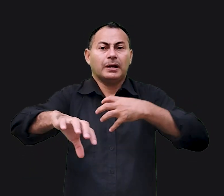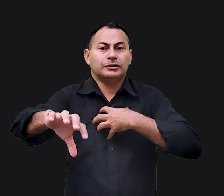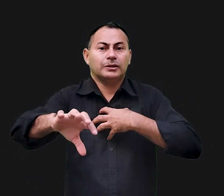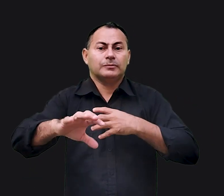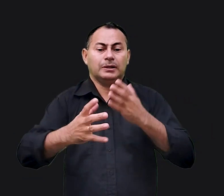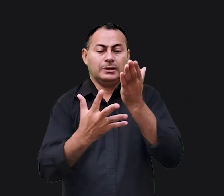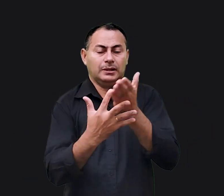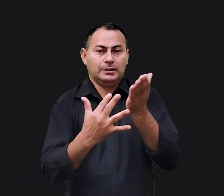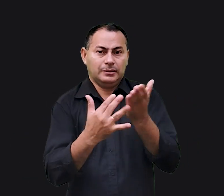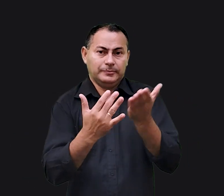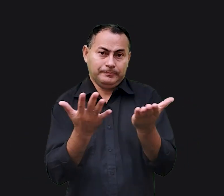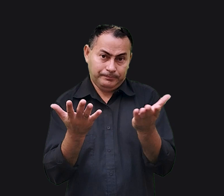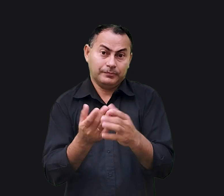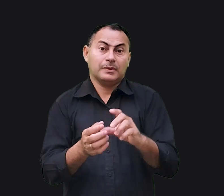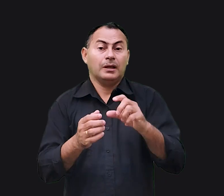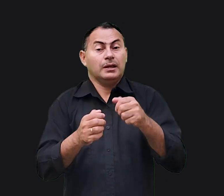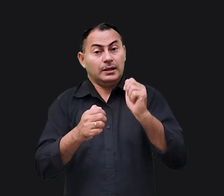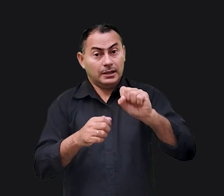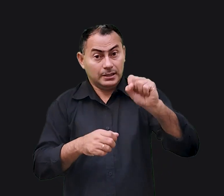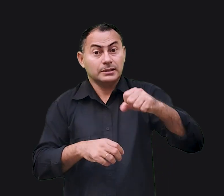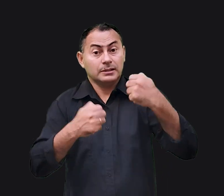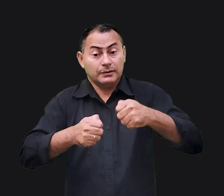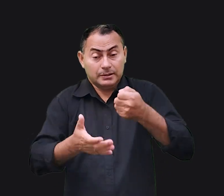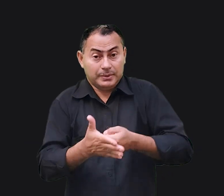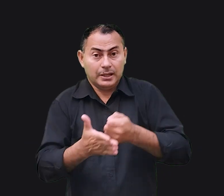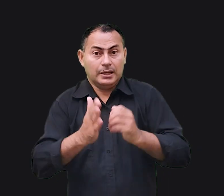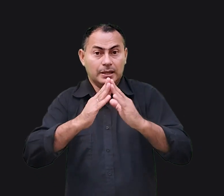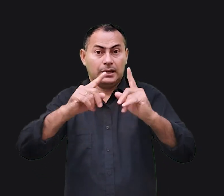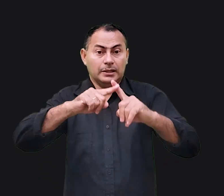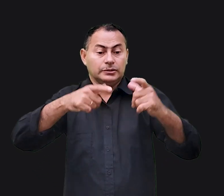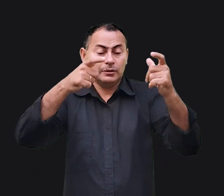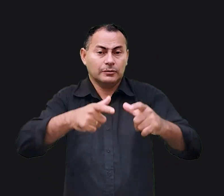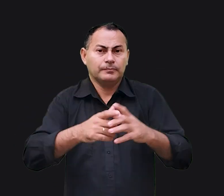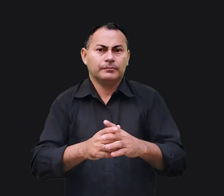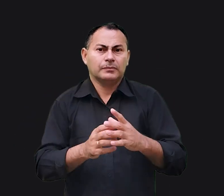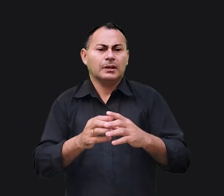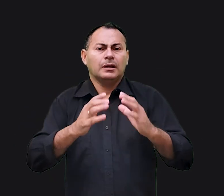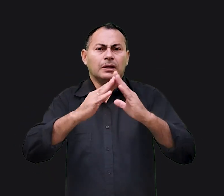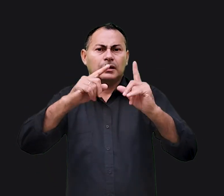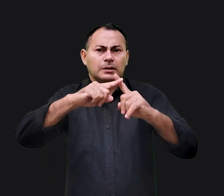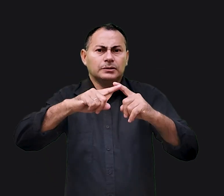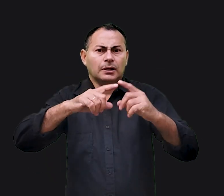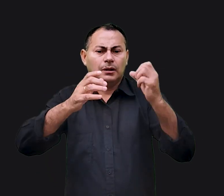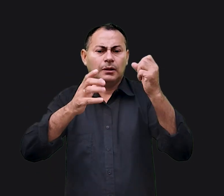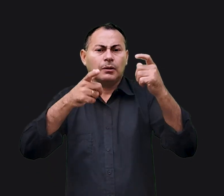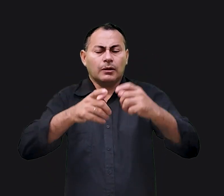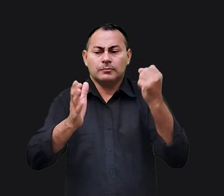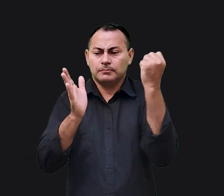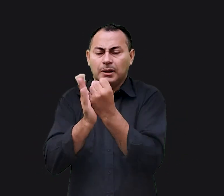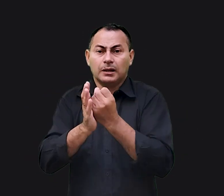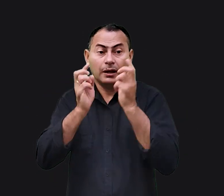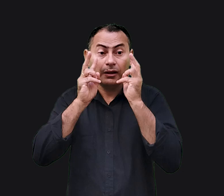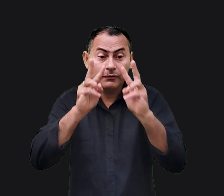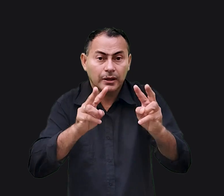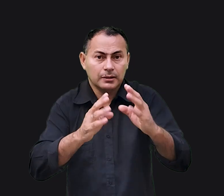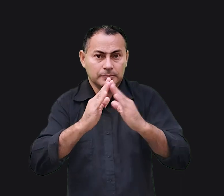empatia entre eles. É assim que deveria ser com a igreja local. Busque na sua igreja local essas marcas visíveis de que a igreja de Jesus